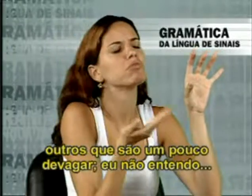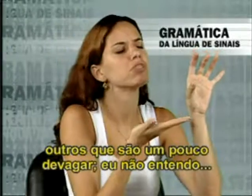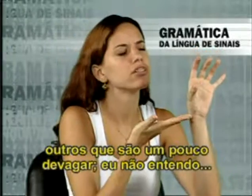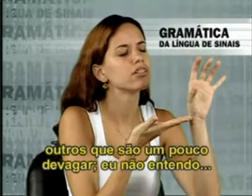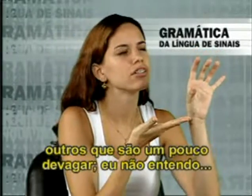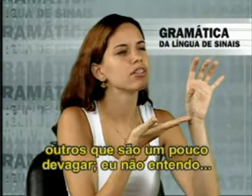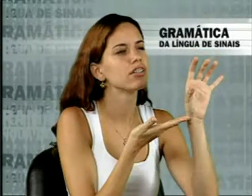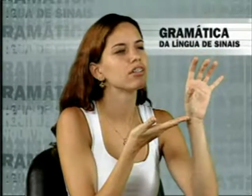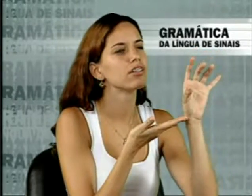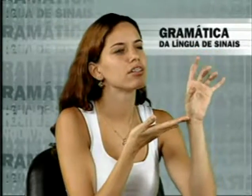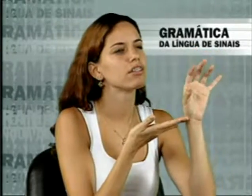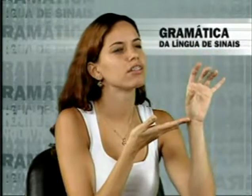entendo.